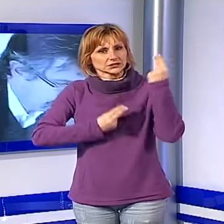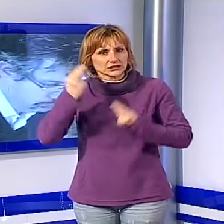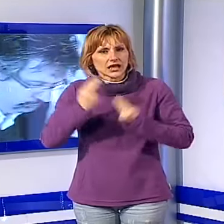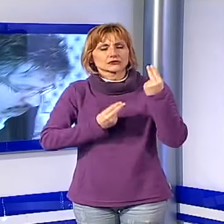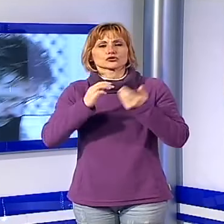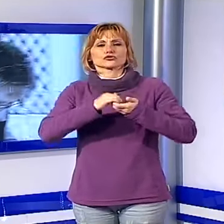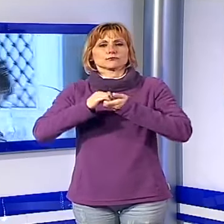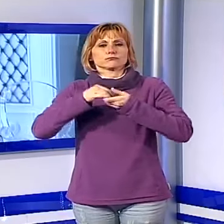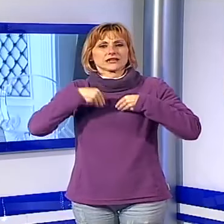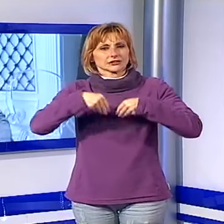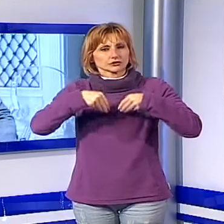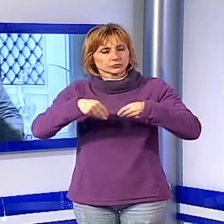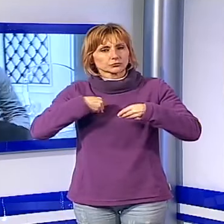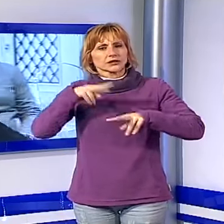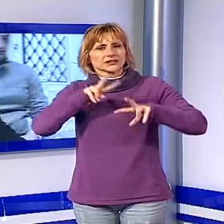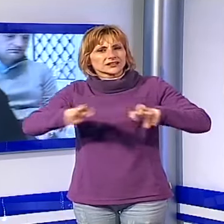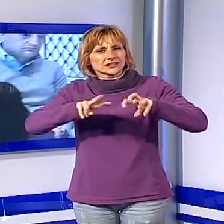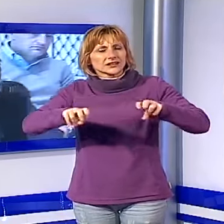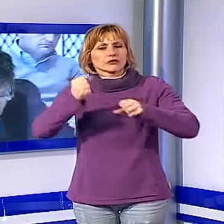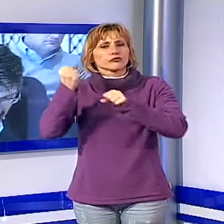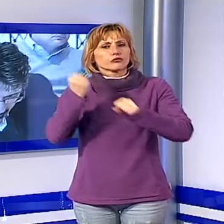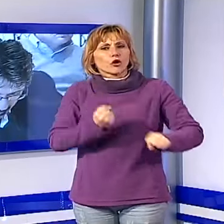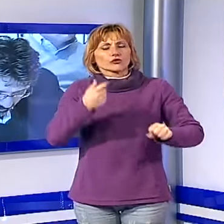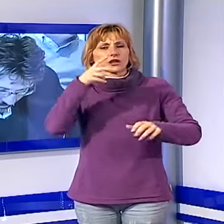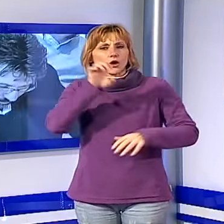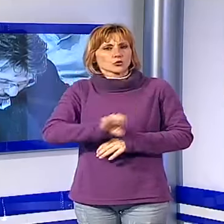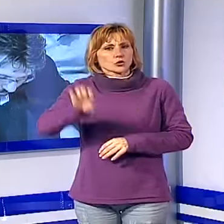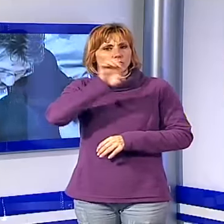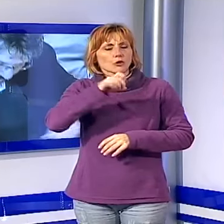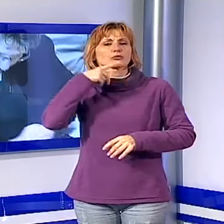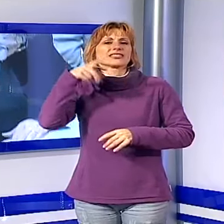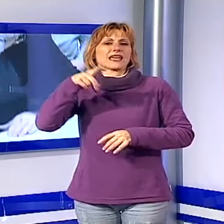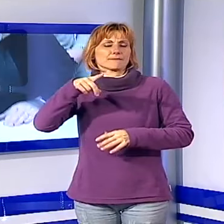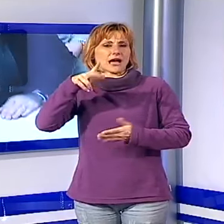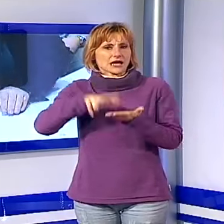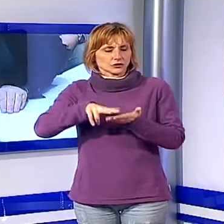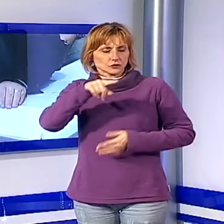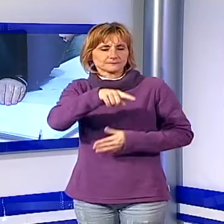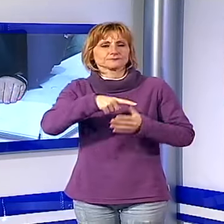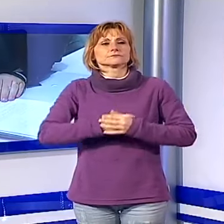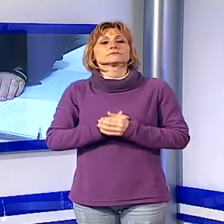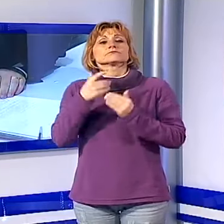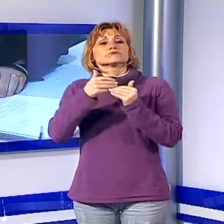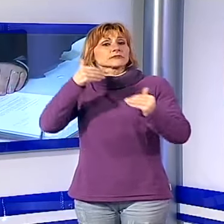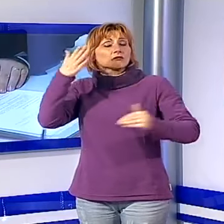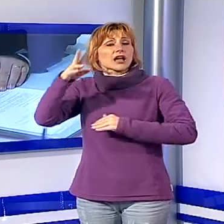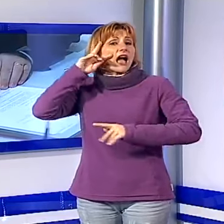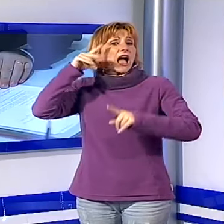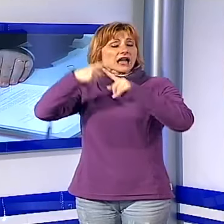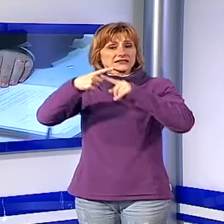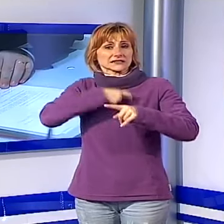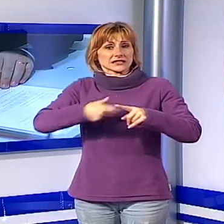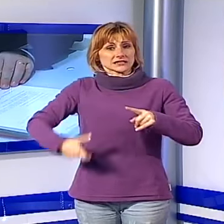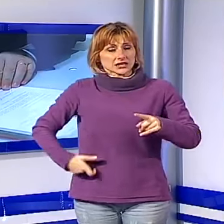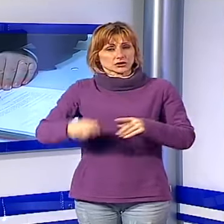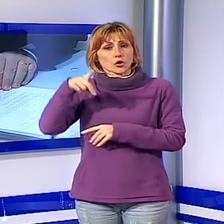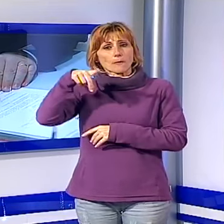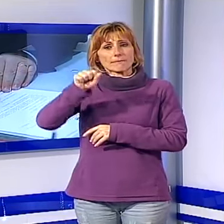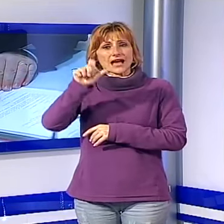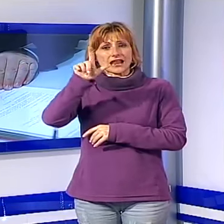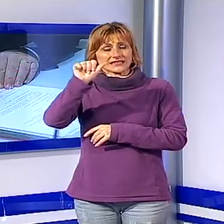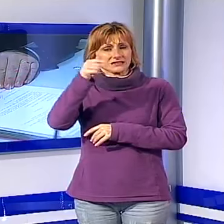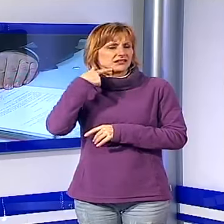partecipate, ricerca dei fondi europei e De Manio. Rimane fuori uno dei papabili, l'ex sindaco Andrea Palestini, che ha preferito